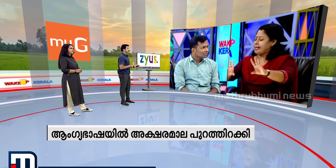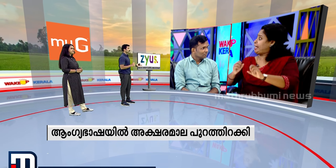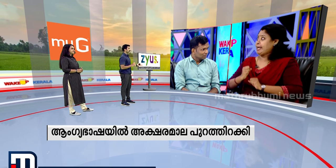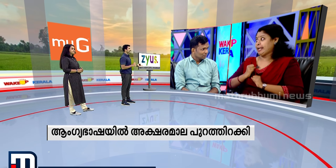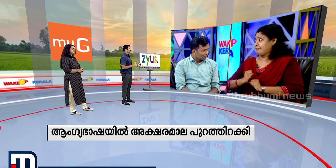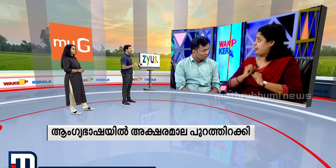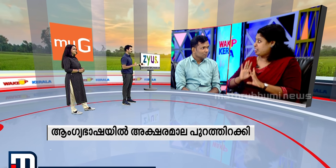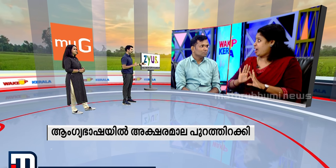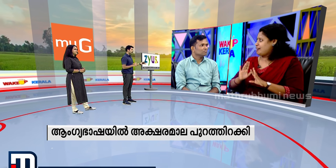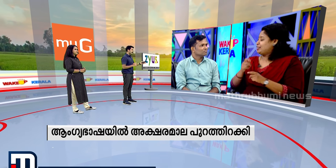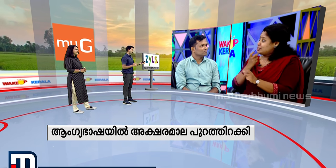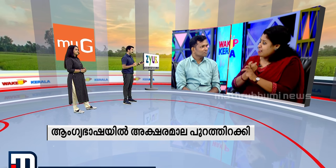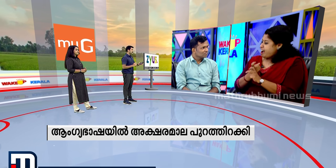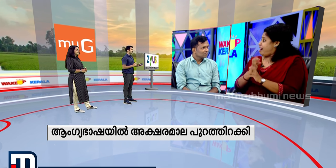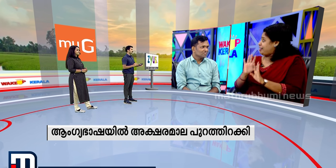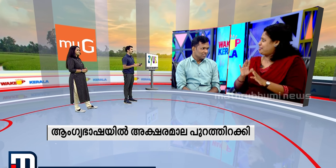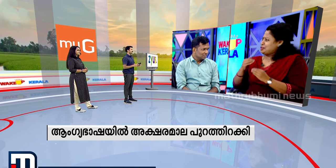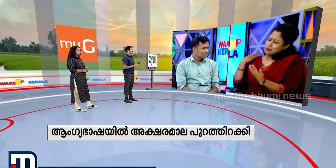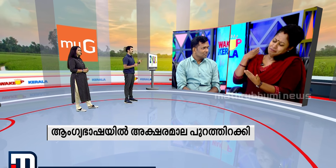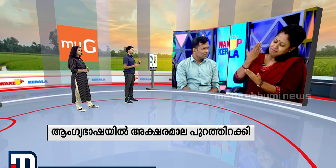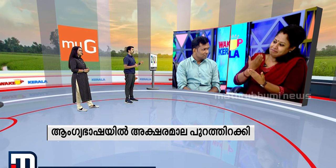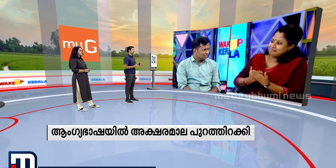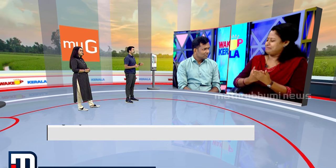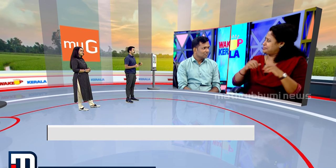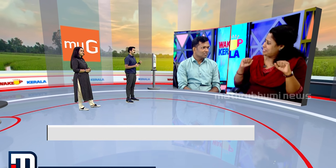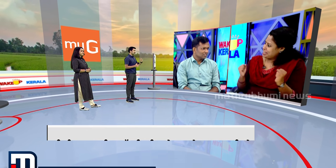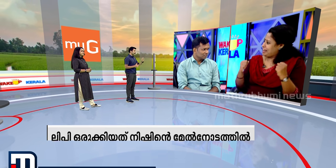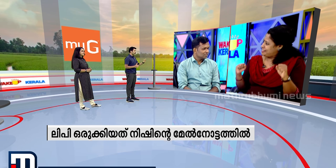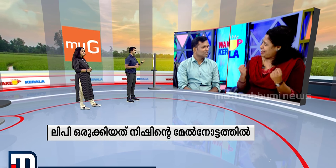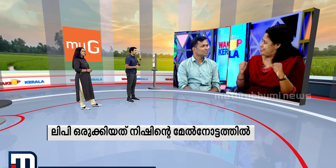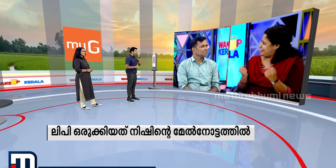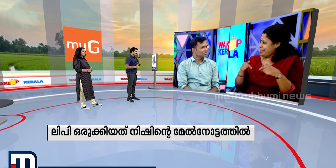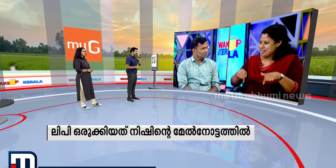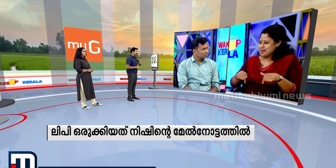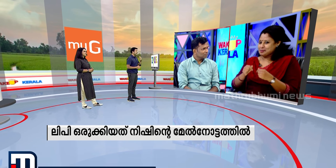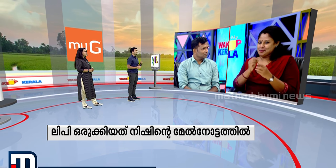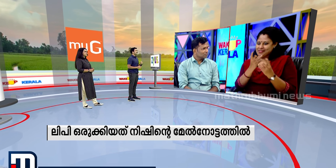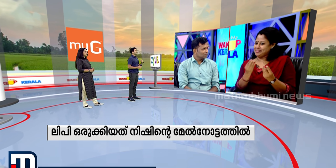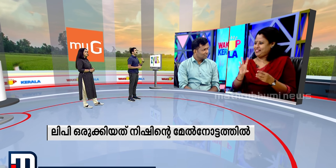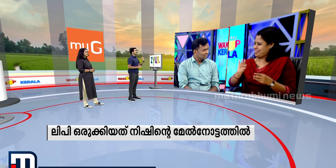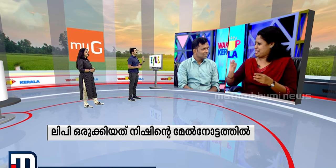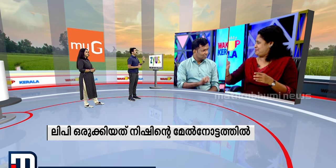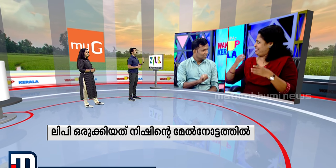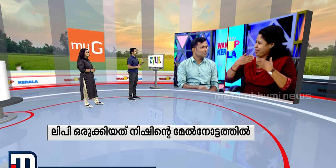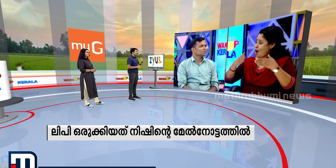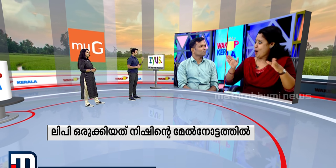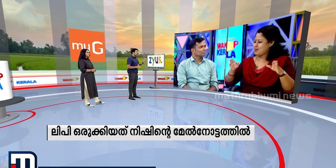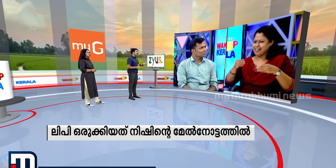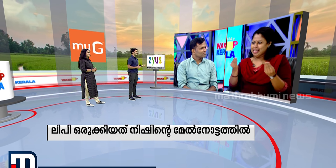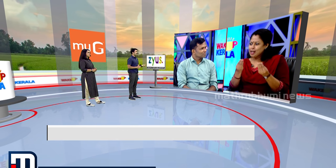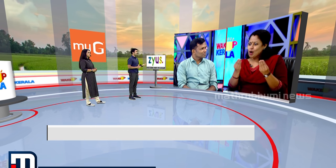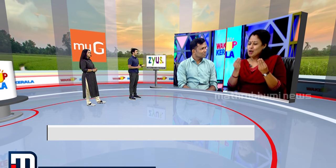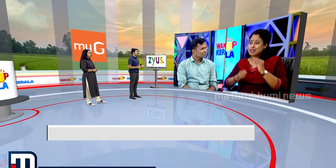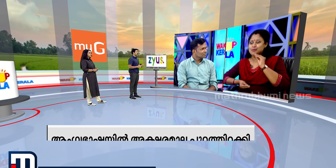ബുദ്ധിമുട്ടുകൾ അനുഭവിച്ചു അതിൻ്റെ കുറേ നാളുകളായിട്ടുള്ള ഒരു ശ്രമത്തിൻ്റെ ഭാഗമായിട്ട് ഇപ്പോൾ ഇങ്ങനെ ഒരു അക്ഷരമാല പുറത്തിറക്കി ഇനിയിപ്പോൾ കാര്യങ്ങളൊക്കെ കുറച്ചുകൂടി